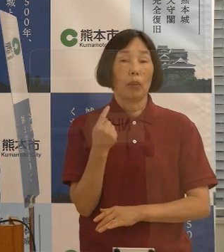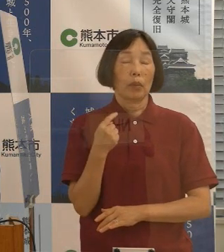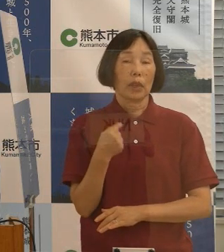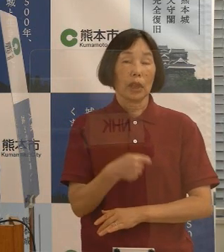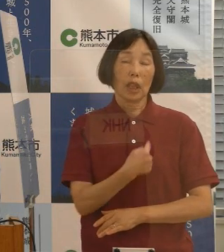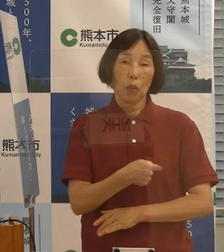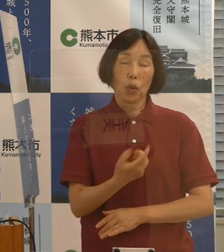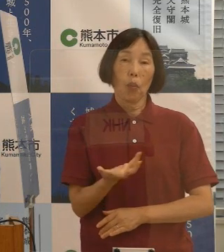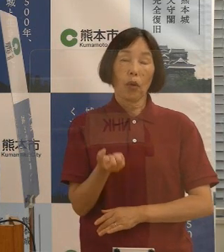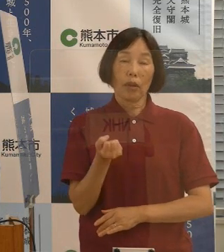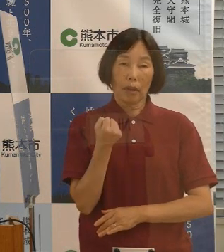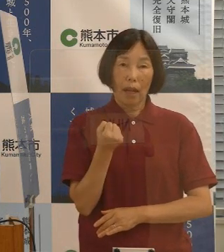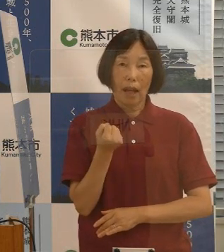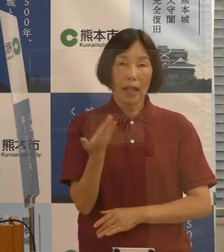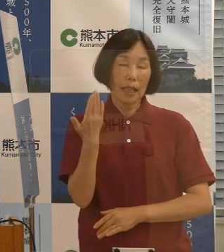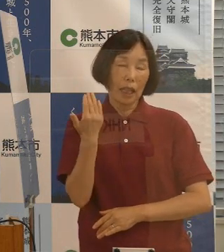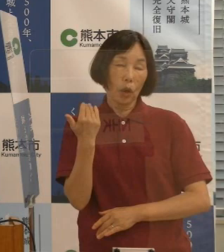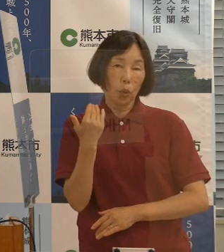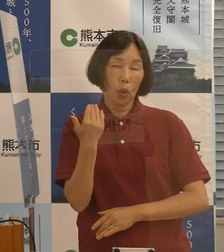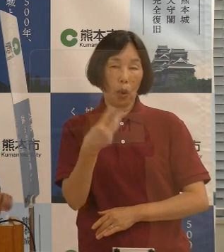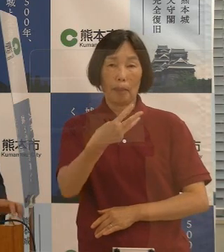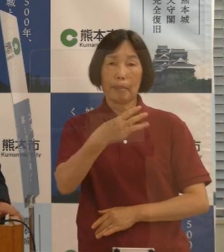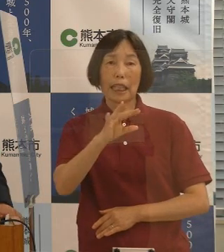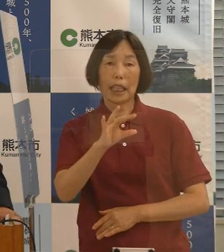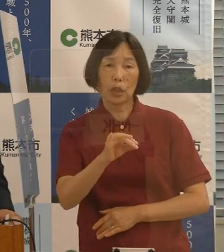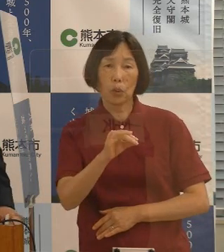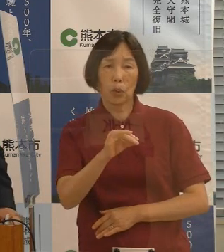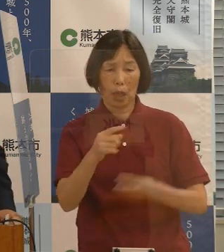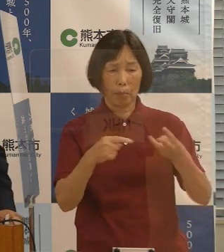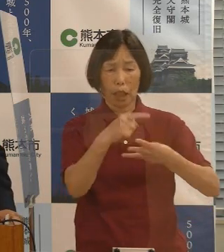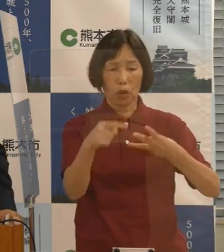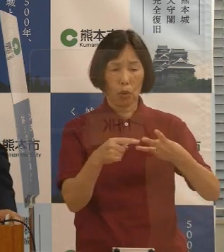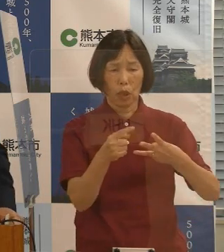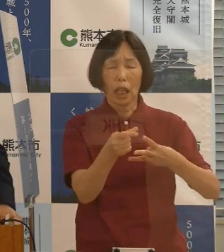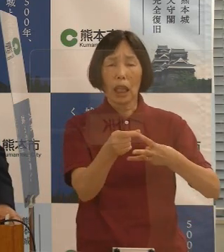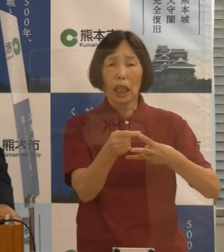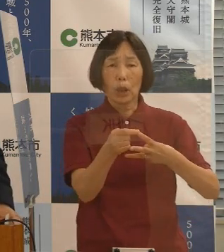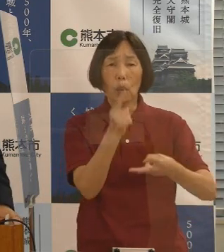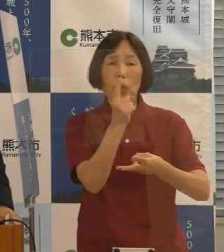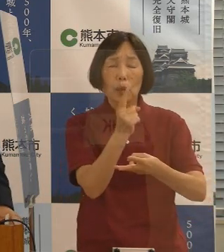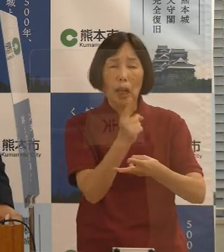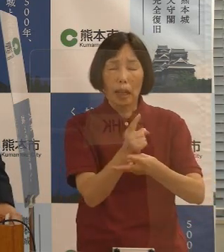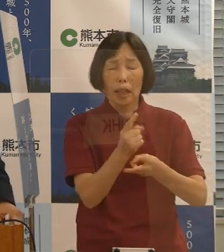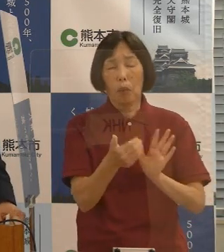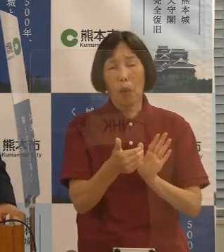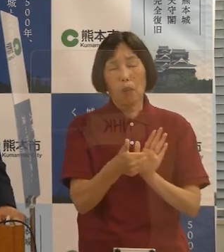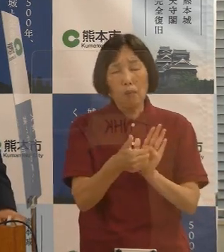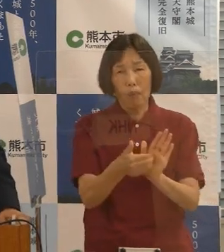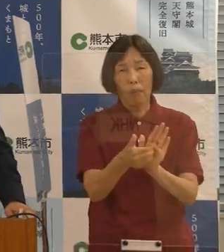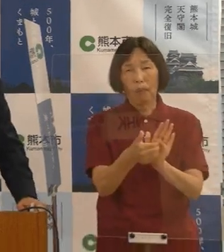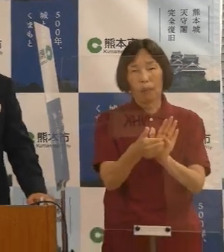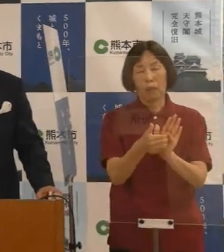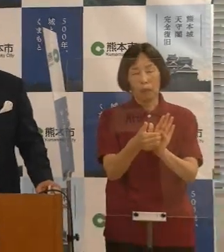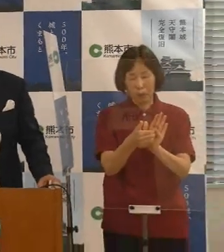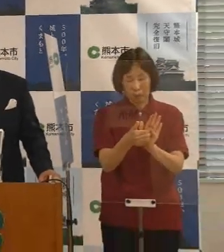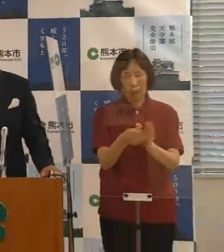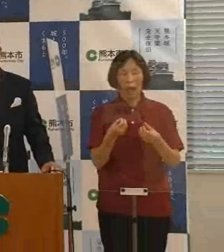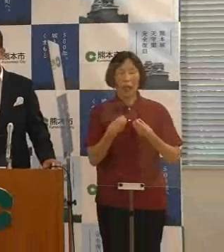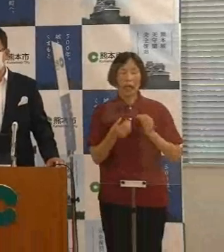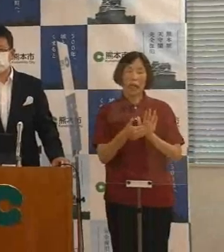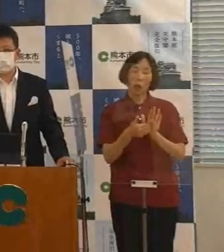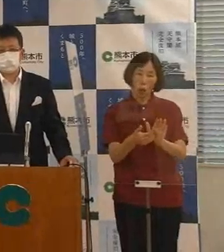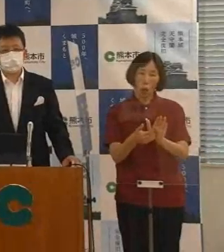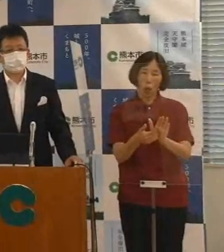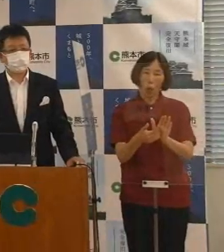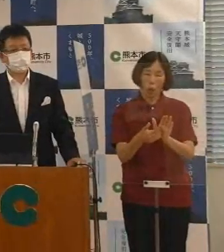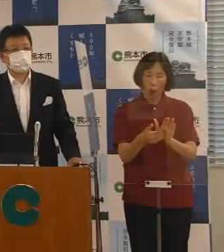ね密をもう絶対一つでも避けていく、そういう感染予防をですねやはり今までやってき